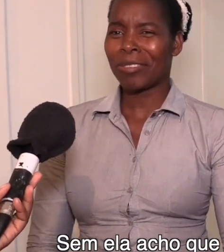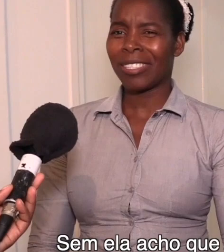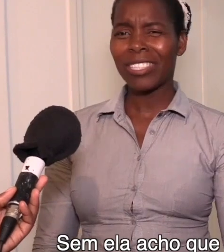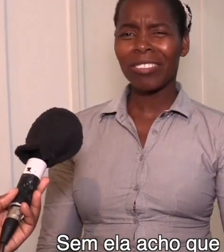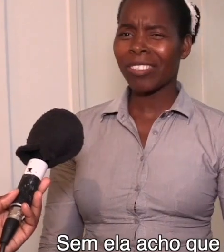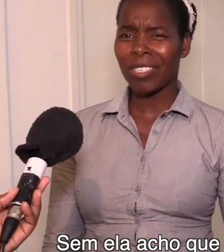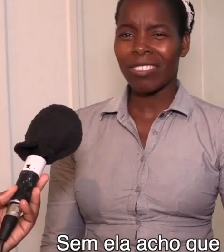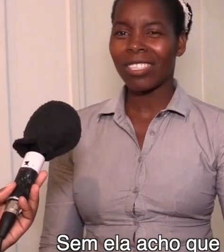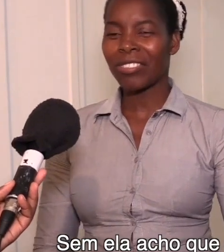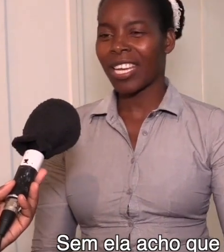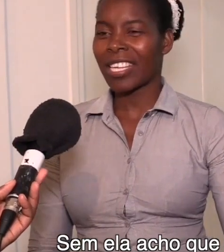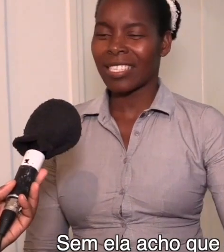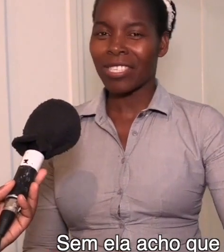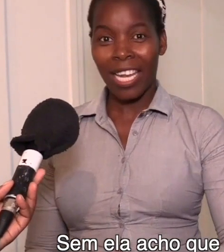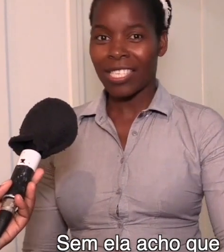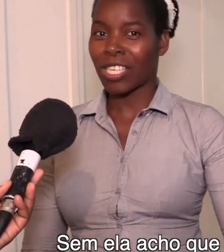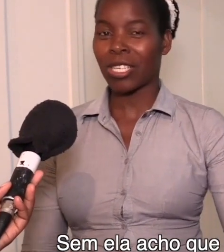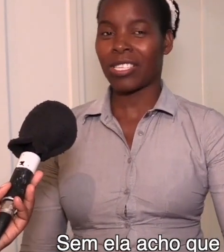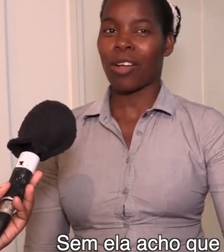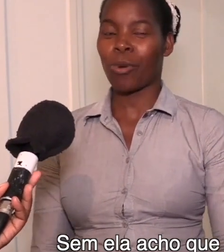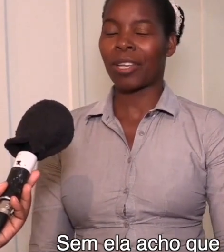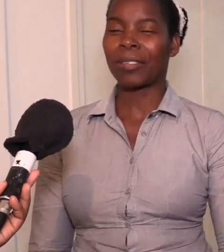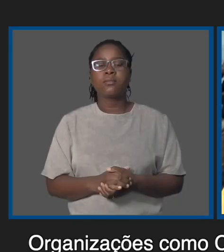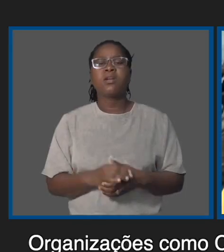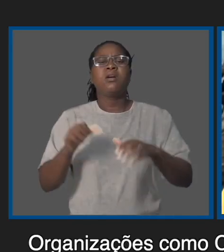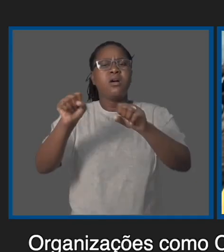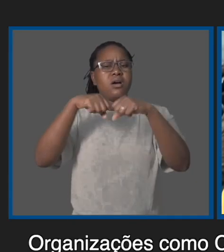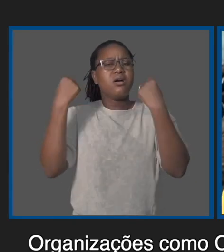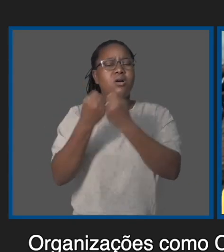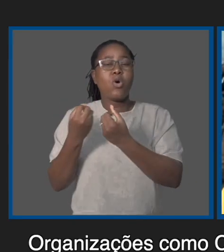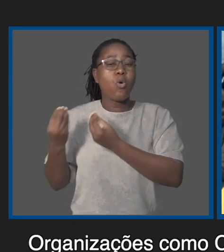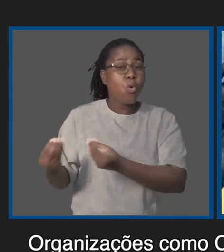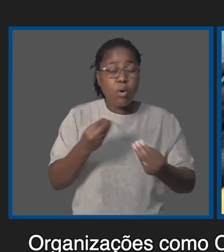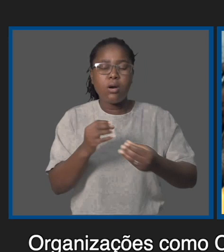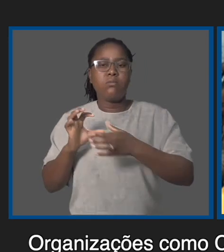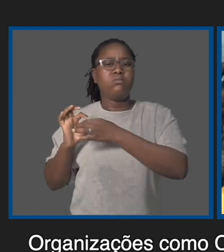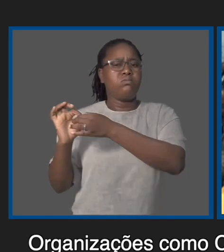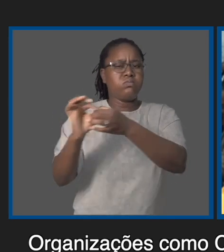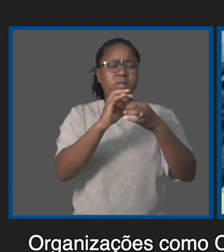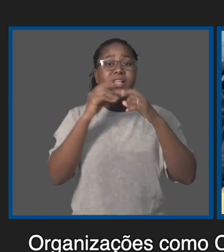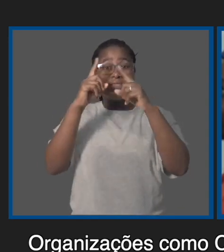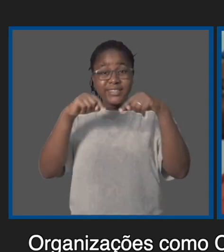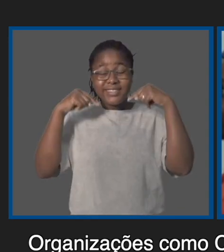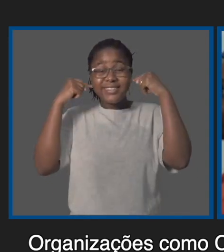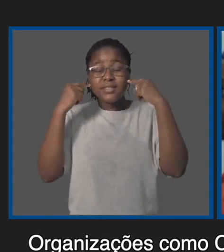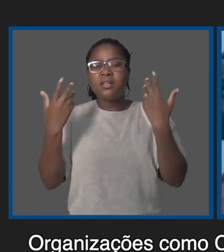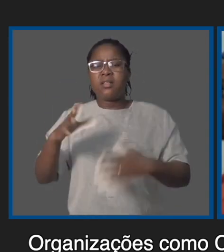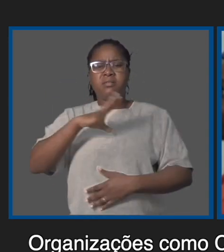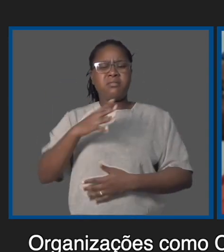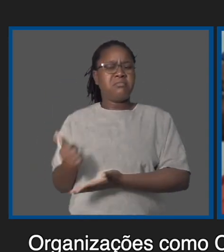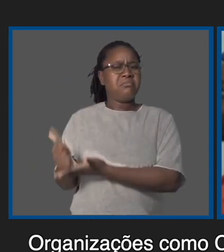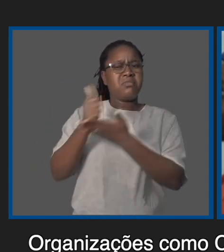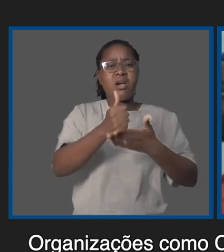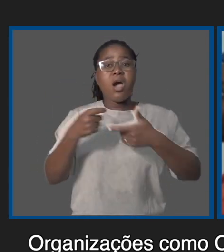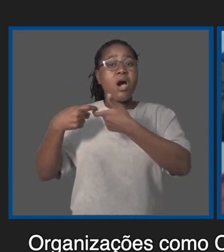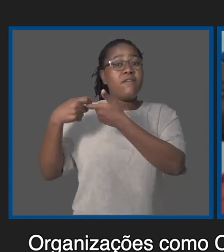estaria do jeito que está agora. Organizações como a Cooperativa Luana Semeia Sorrisos têm ajudado